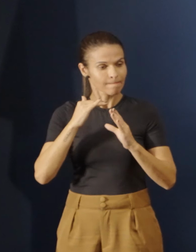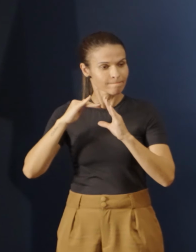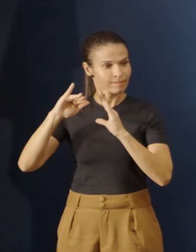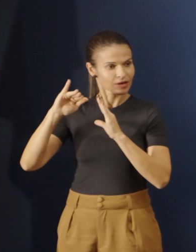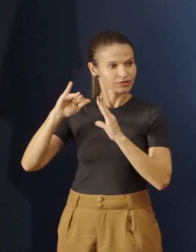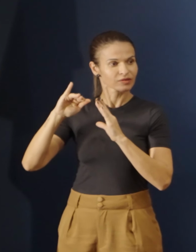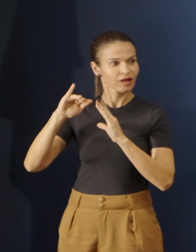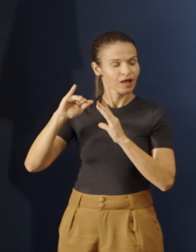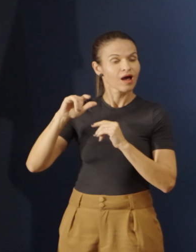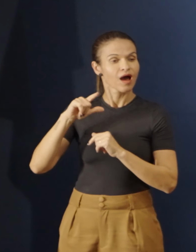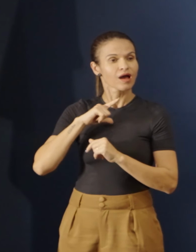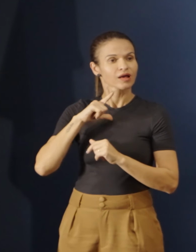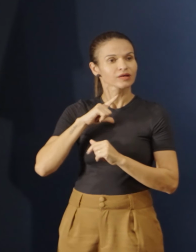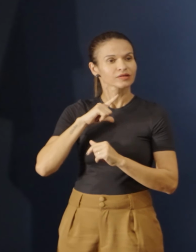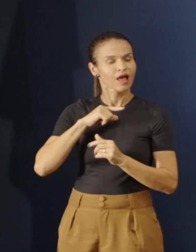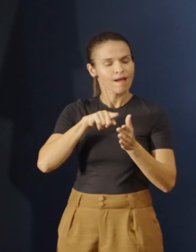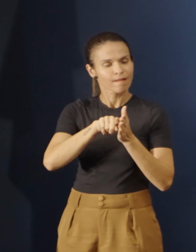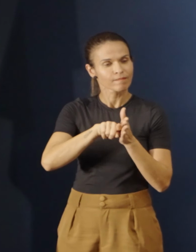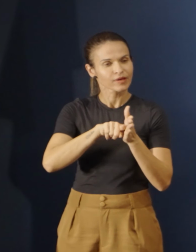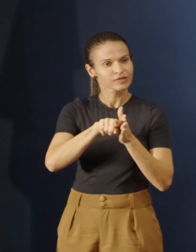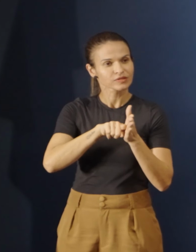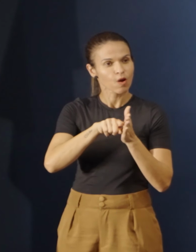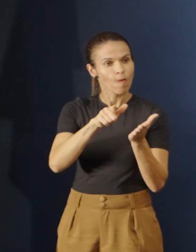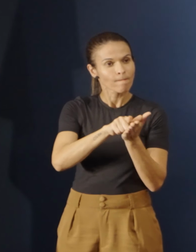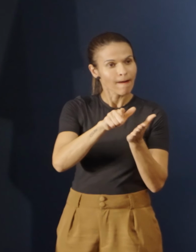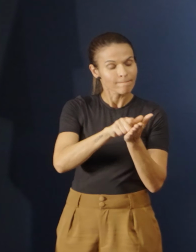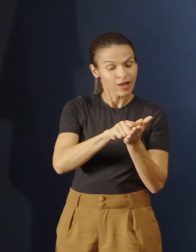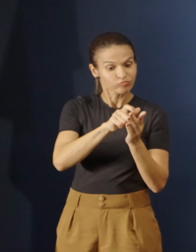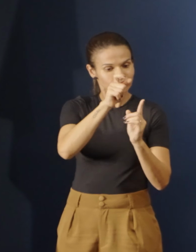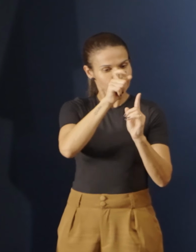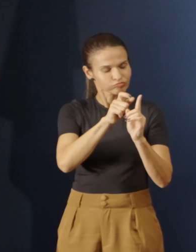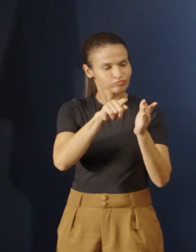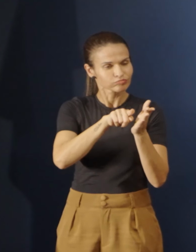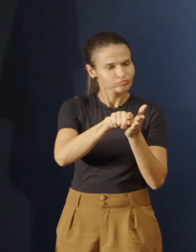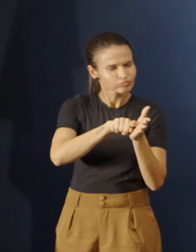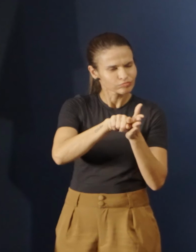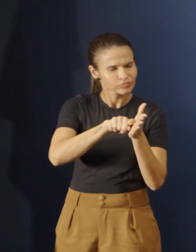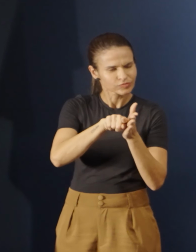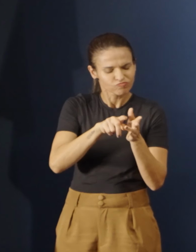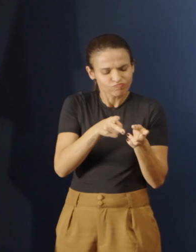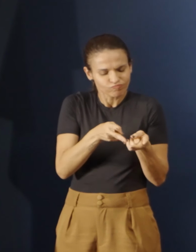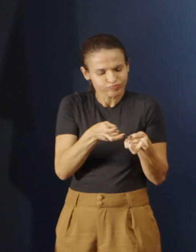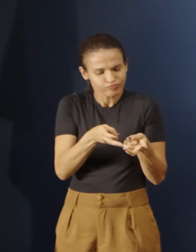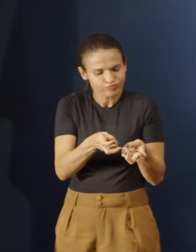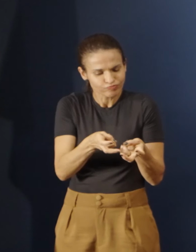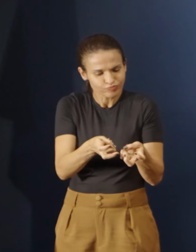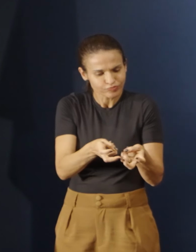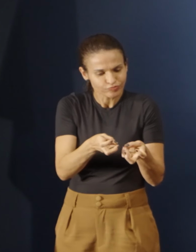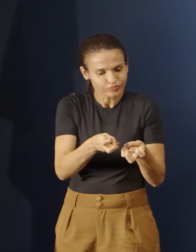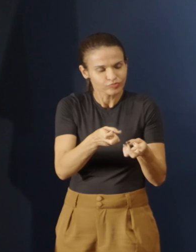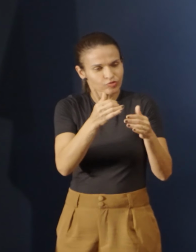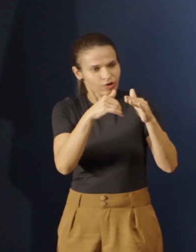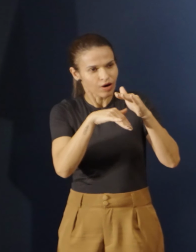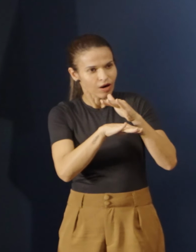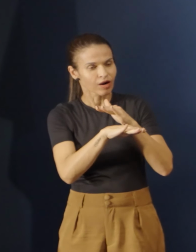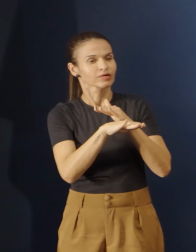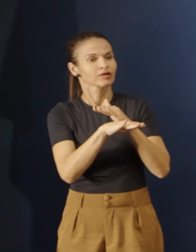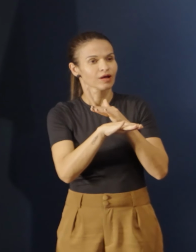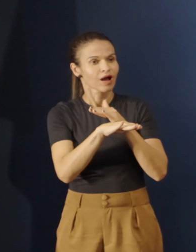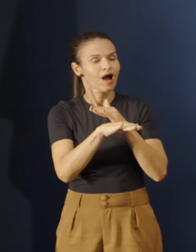Então, é aí que reside a pesquisa, o papel do pesquisador. A gente vai escarafunchando os arquivos, os acervos, as